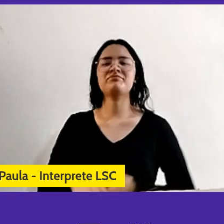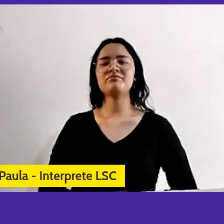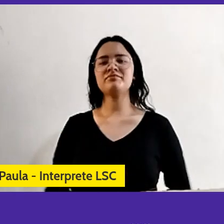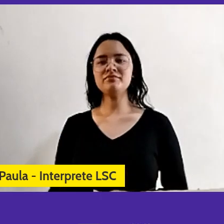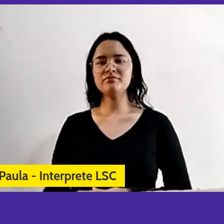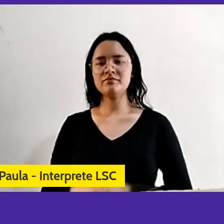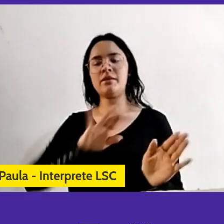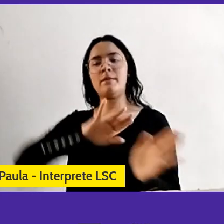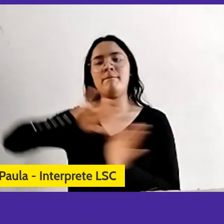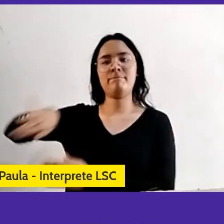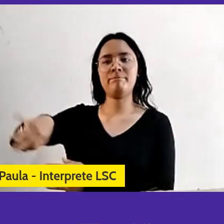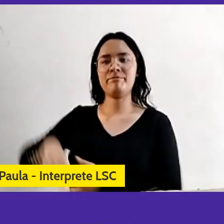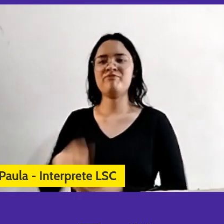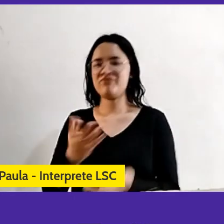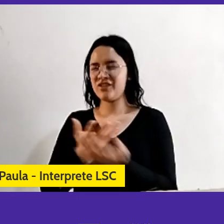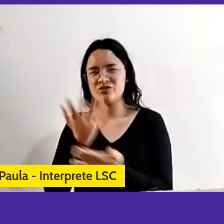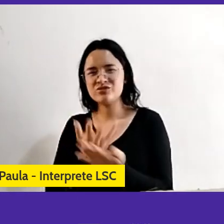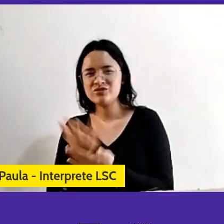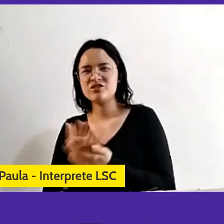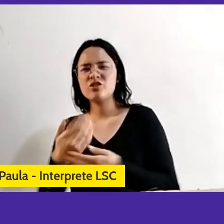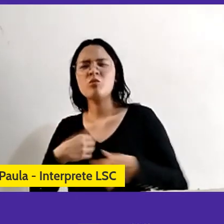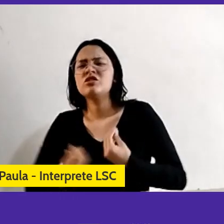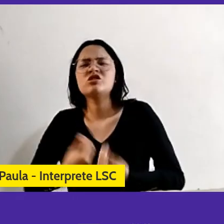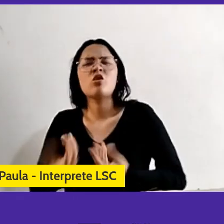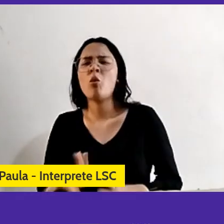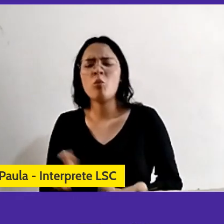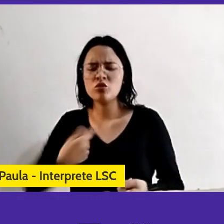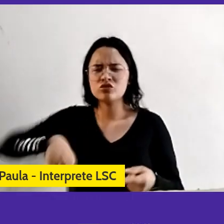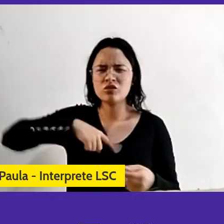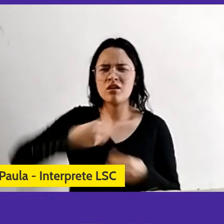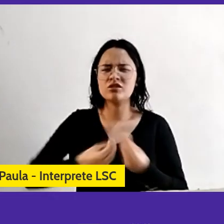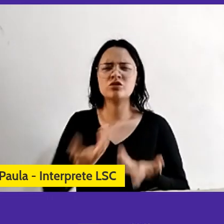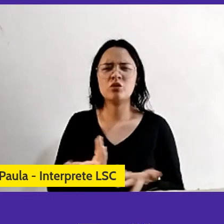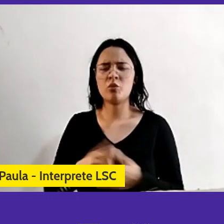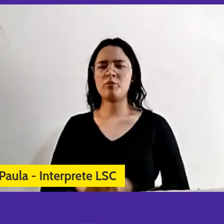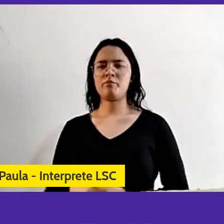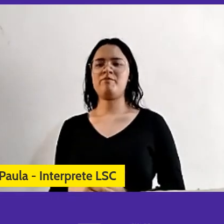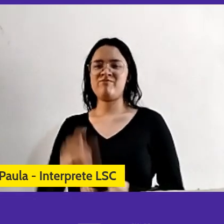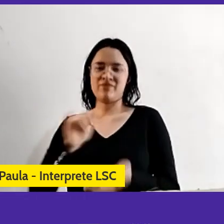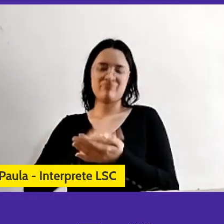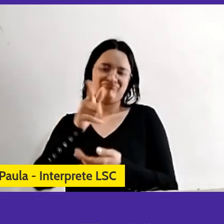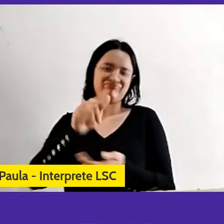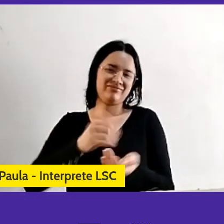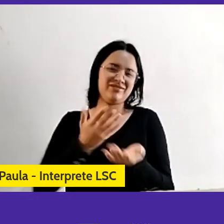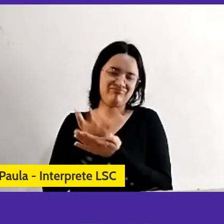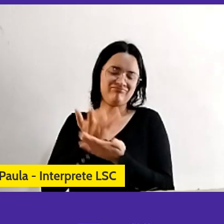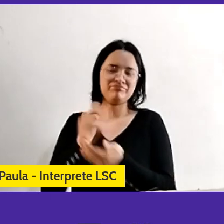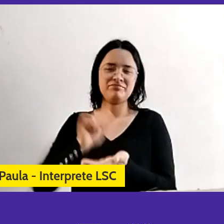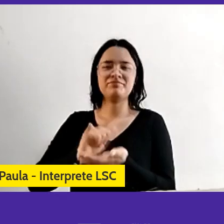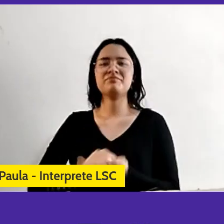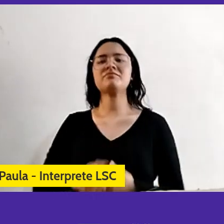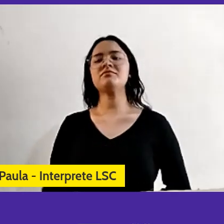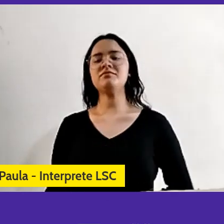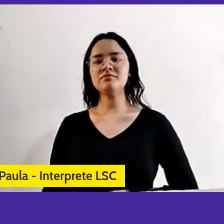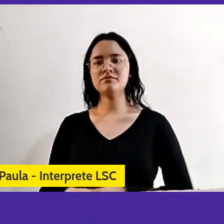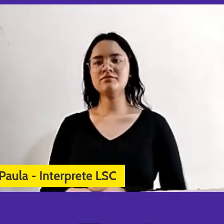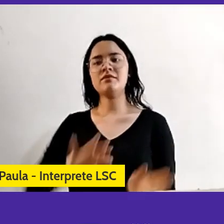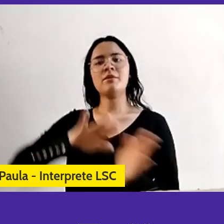nosotros hacemos cuando producimos y demás. Después, obviamente, está el tema